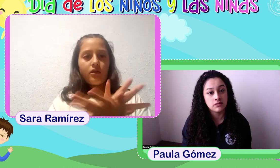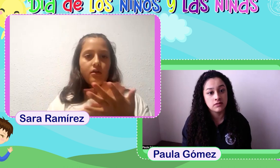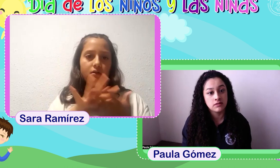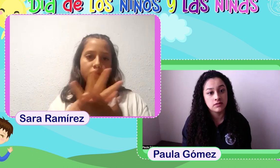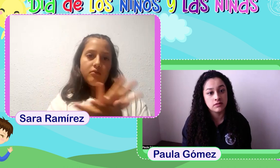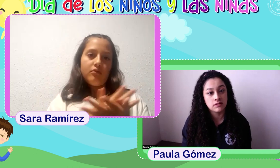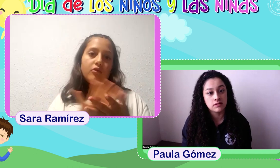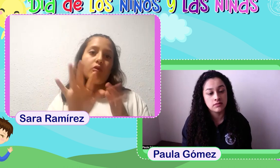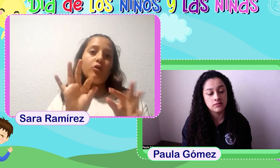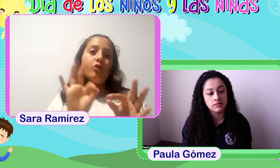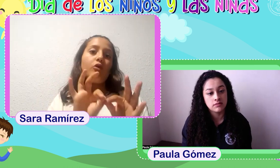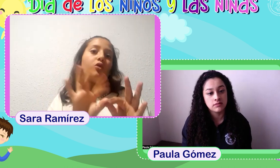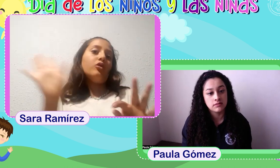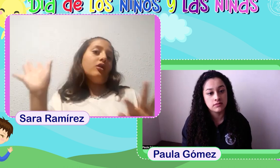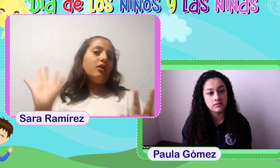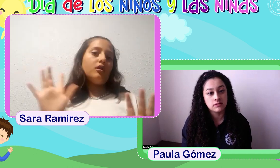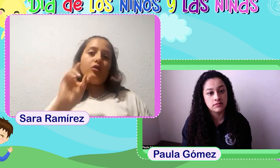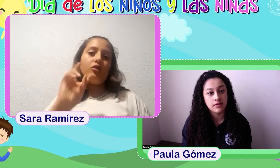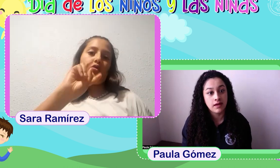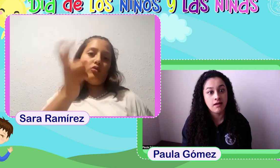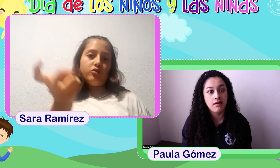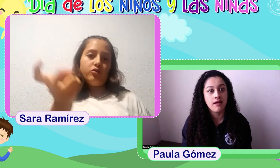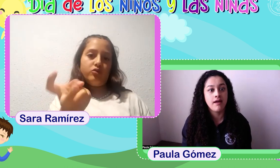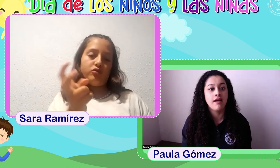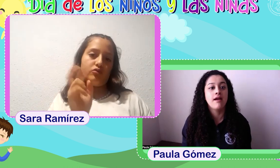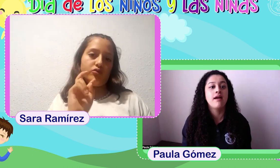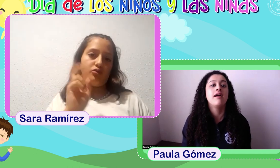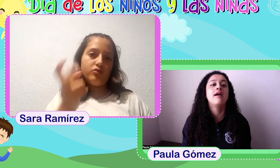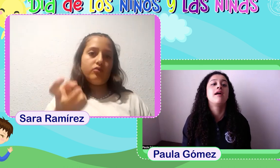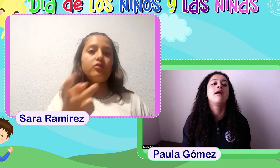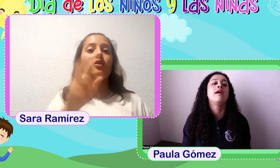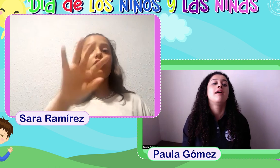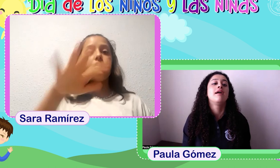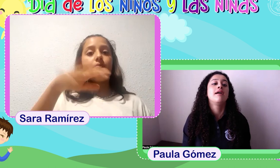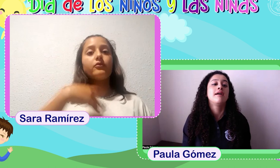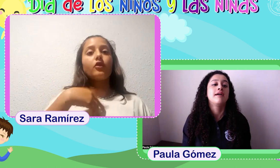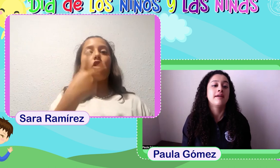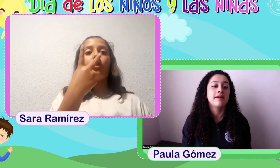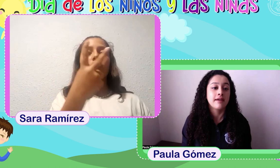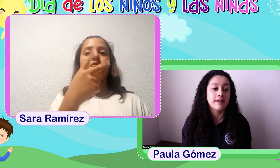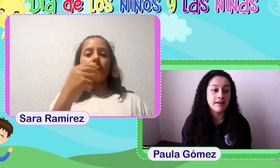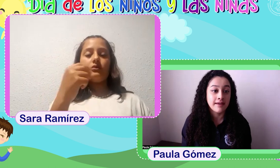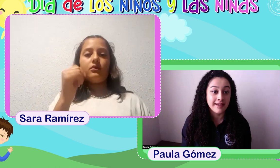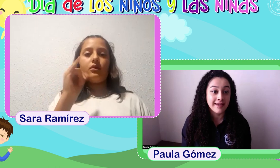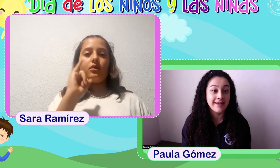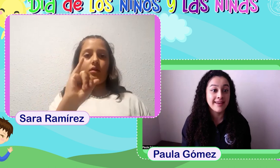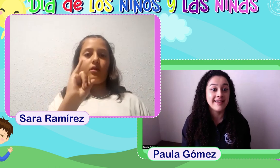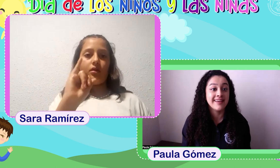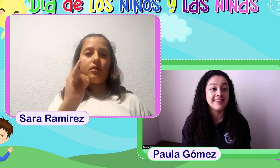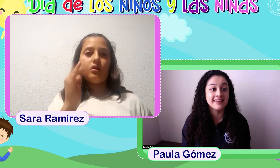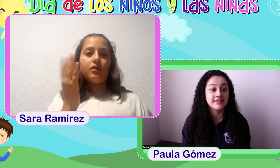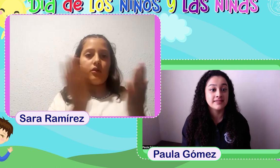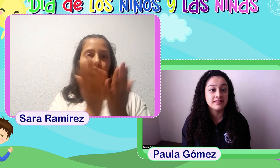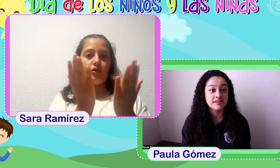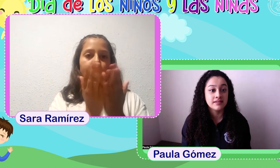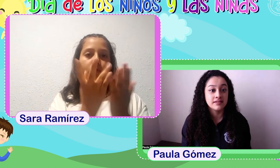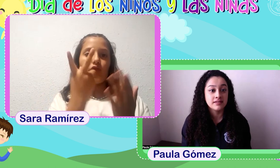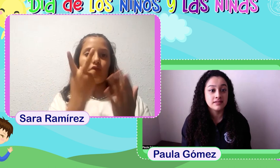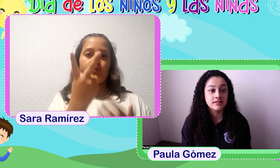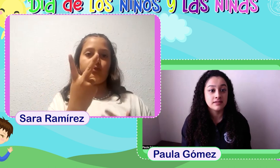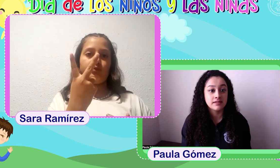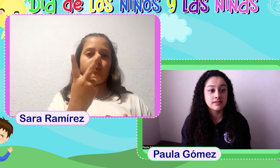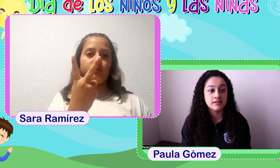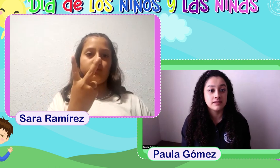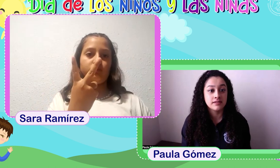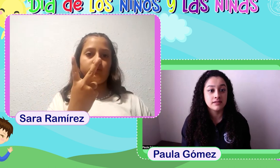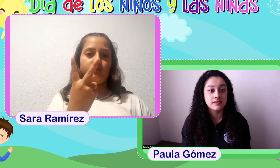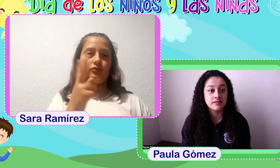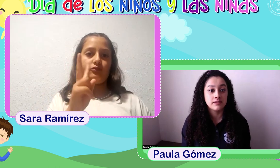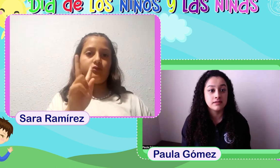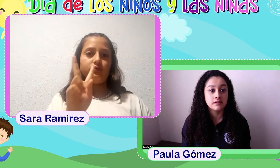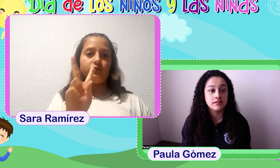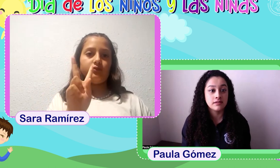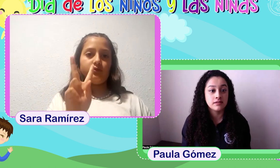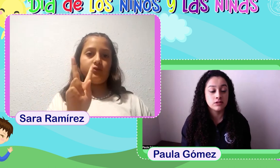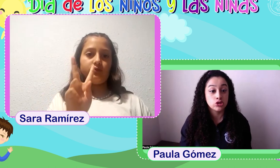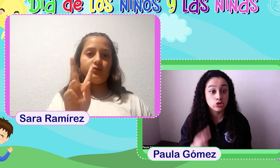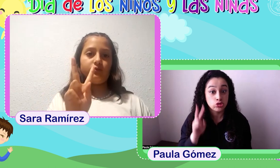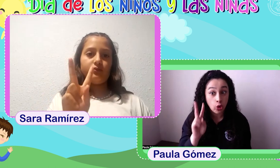Todos son oyentes. Yo soy la única sorda. Algunos saben señas, por suerte. Y